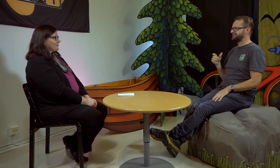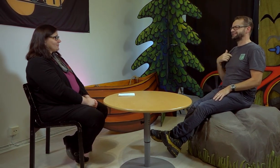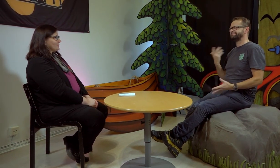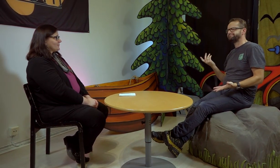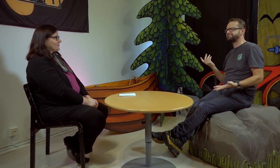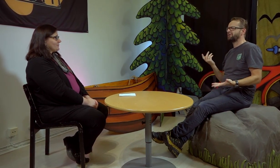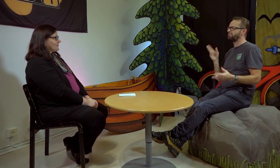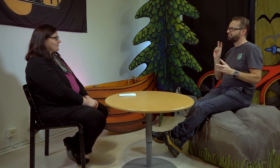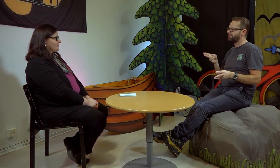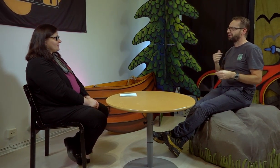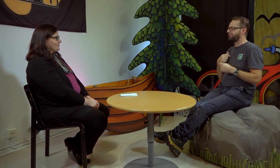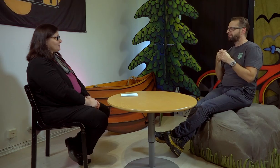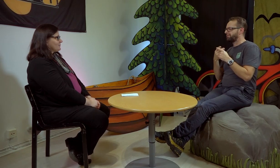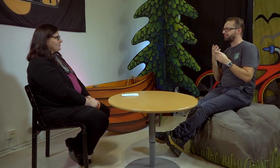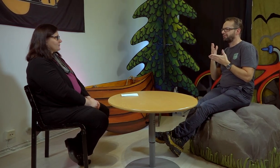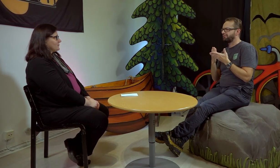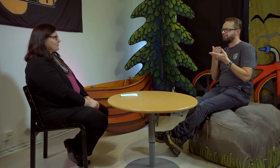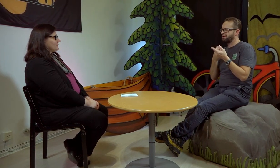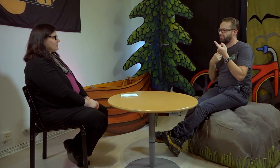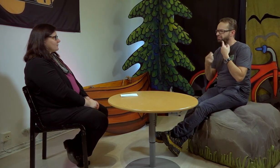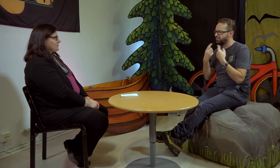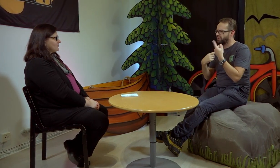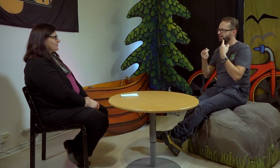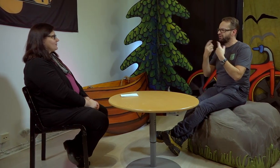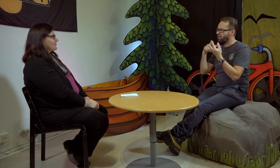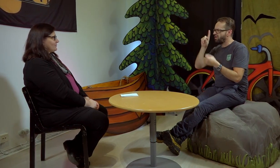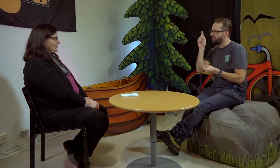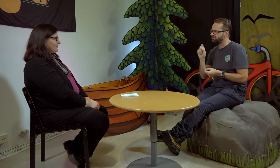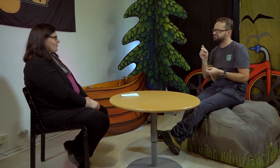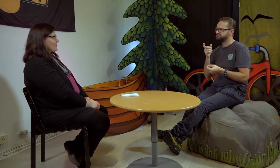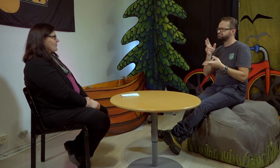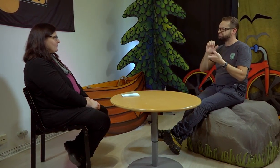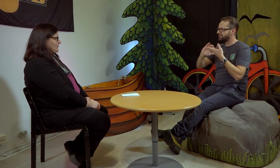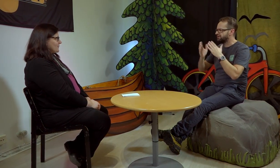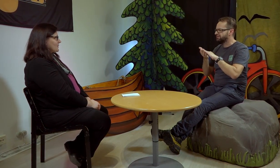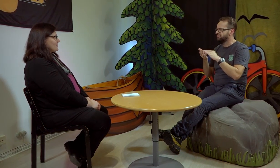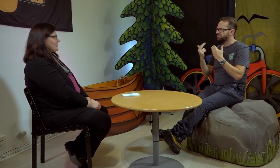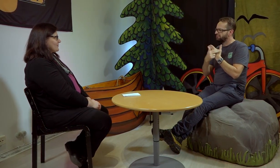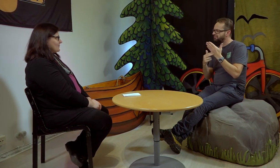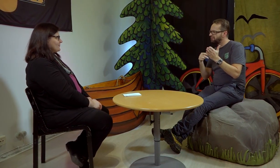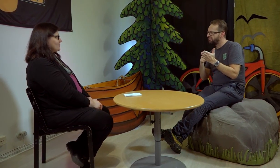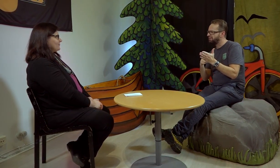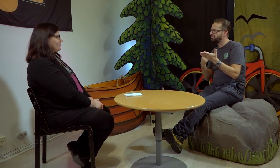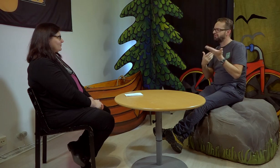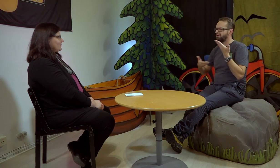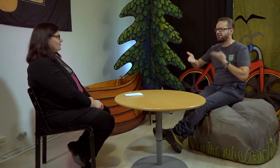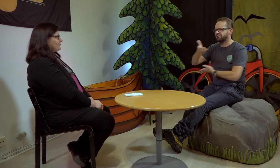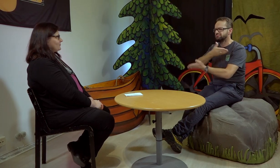Minulla oli itselläni ongelmia. Ja vähitellen kun keskustelin ongelmista ja Raamatusta tutkimme ja luimme